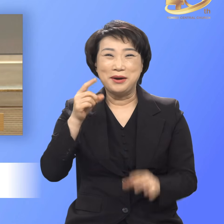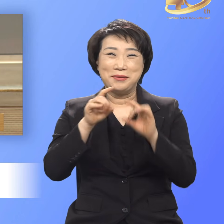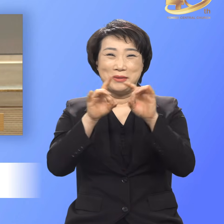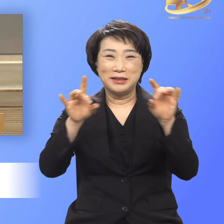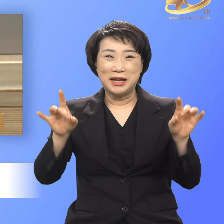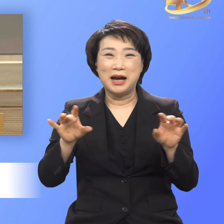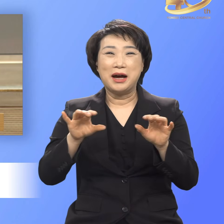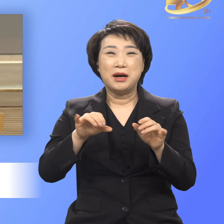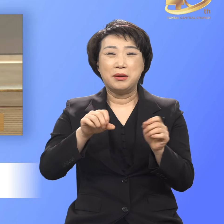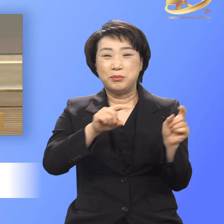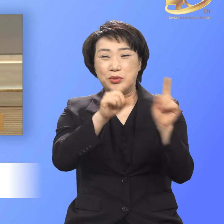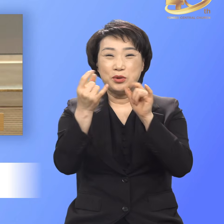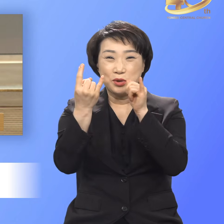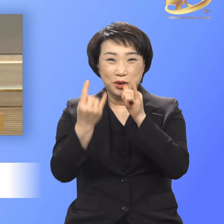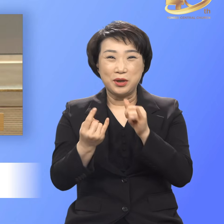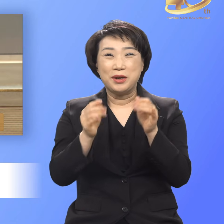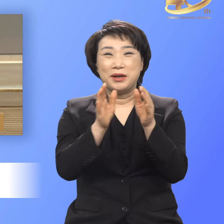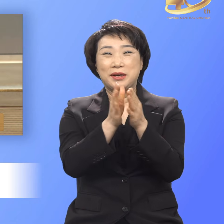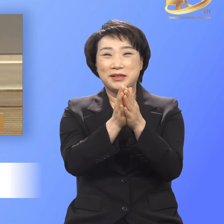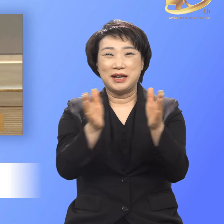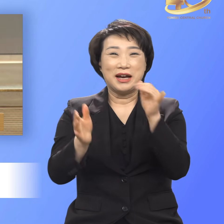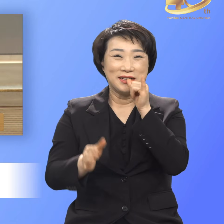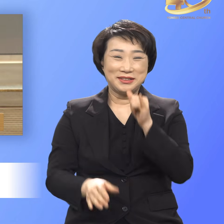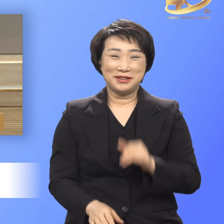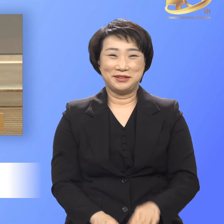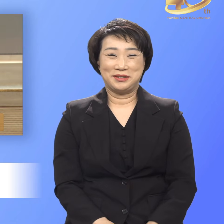매달마다 부흥회를 했어요.